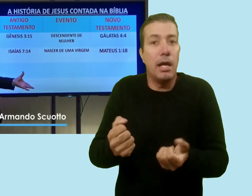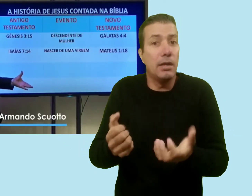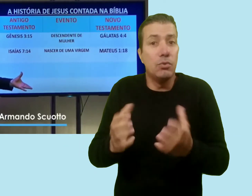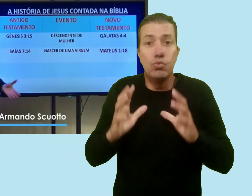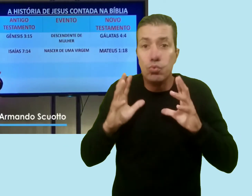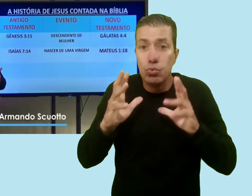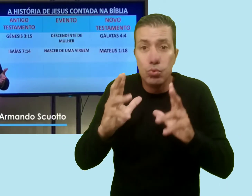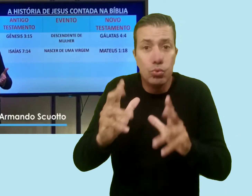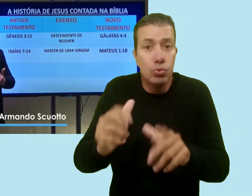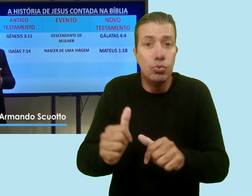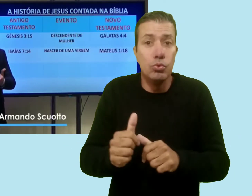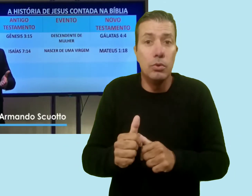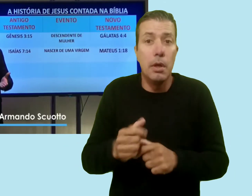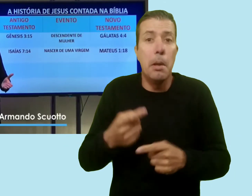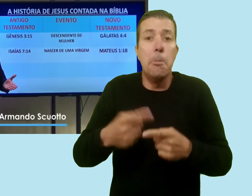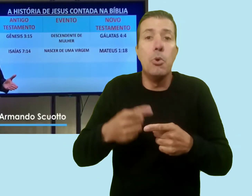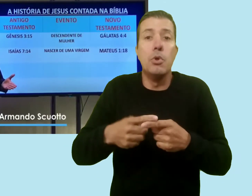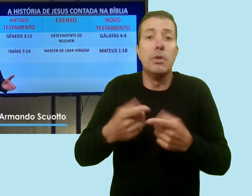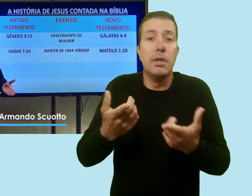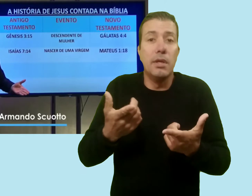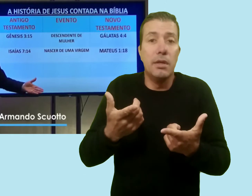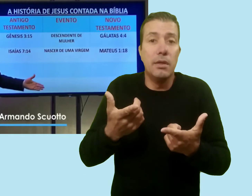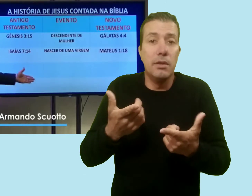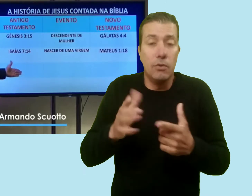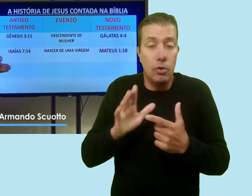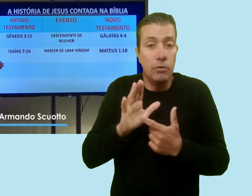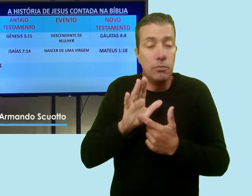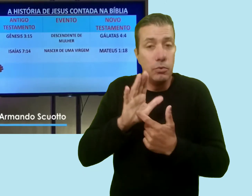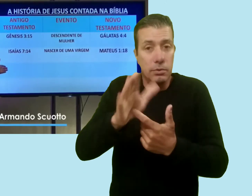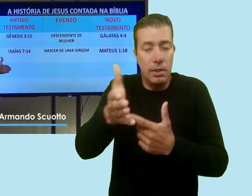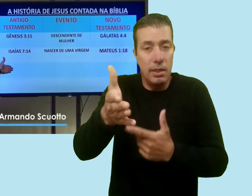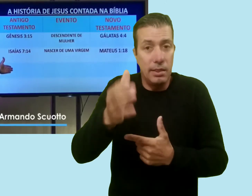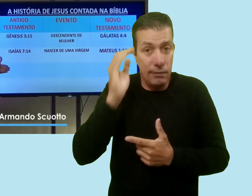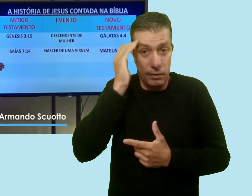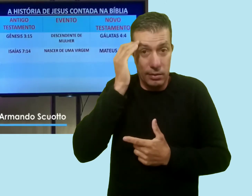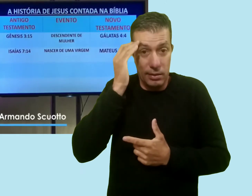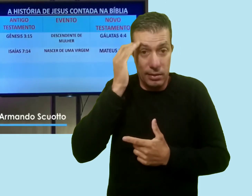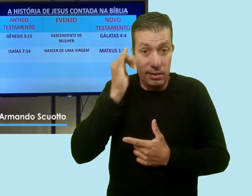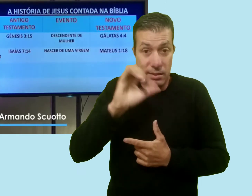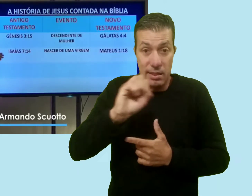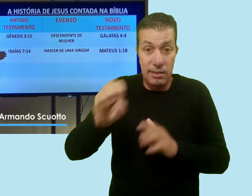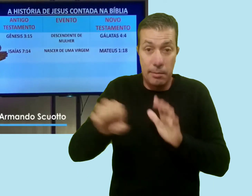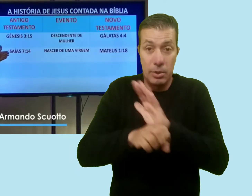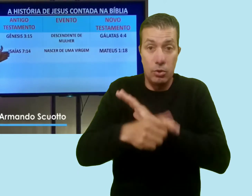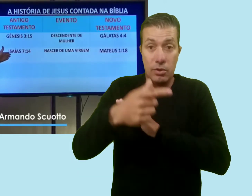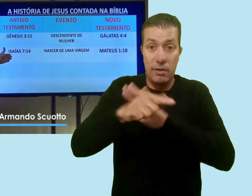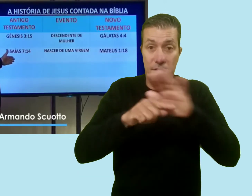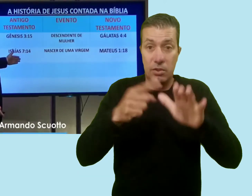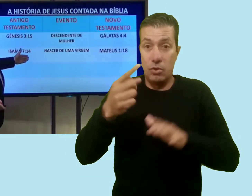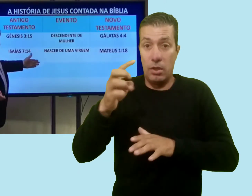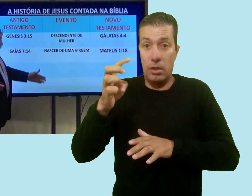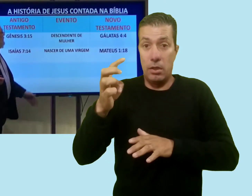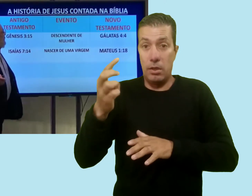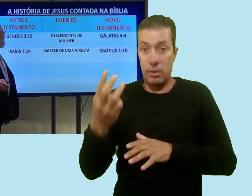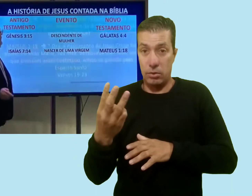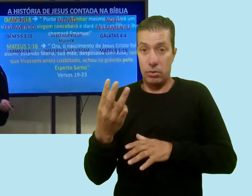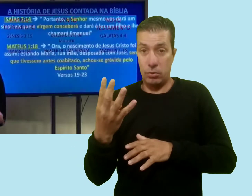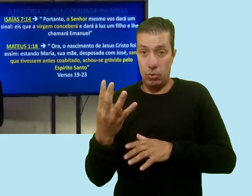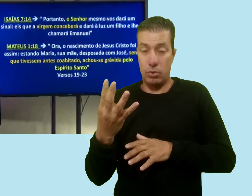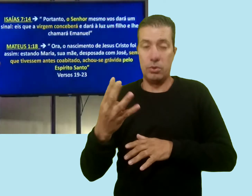aceitar qualquer coisa, porque Ele pode tudo. E por que Ele fez isso? Nós vamos entender. Isaías 7,14.